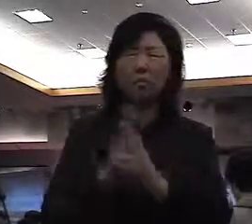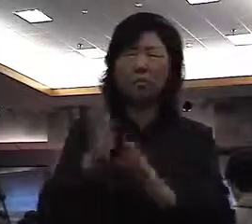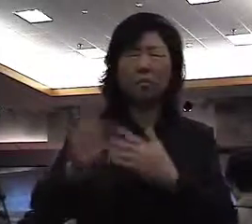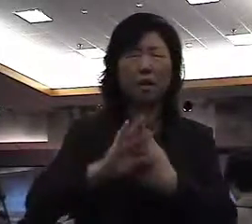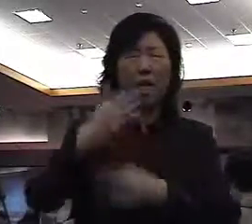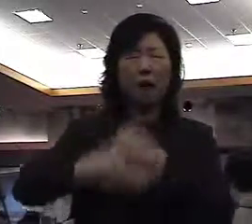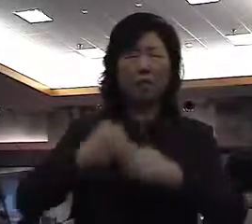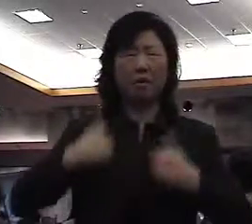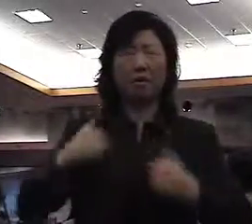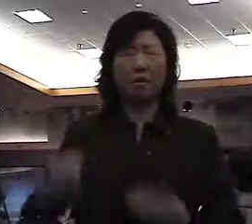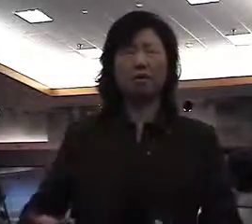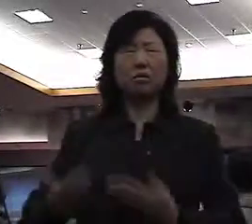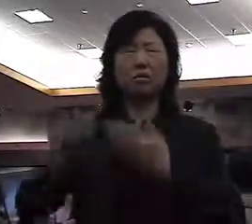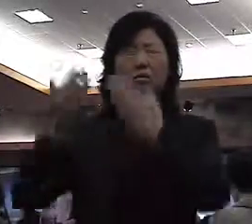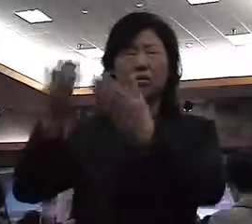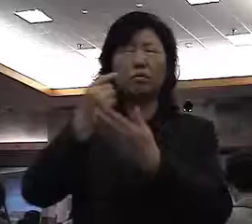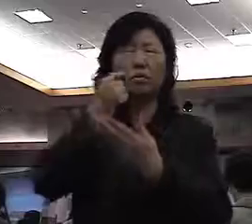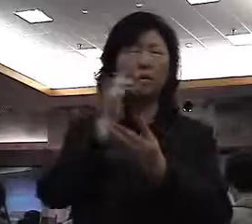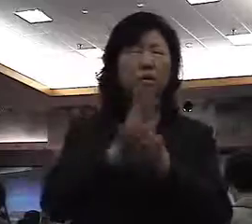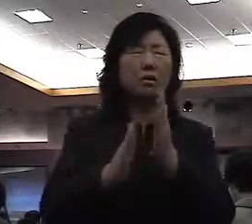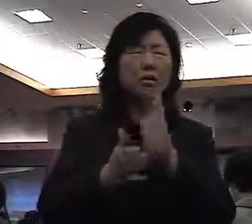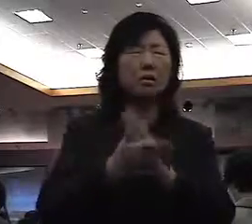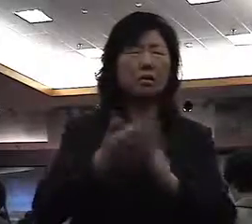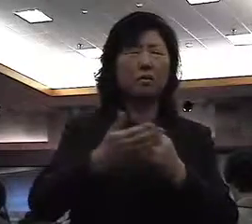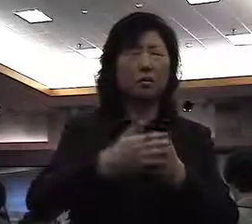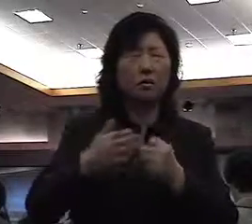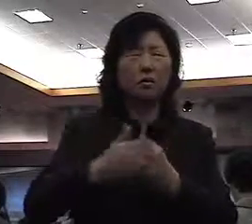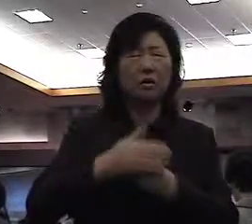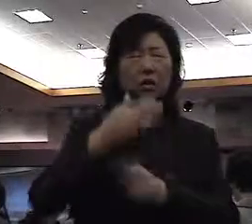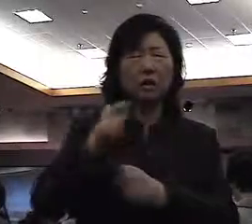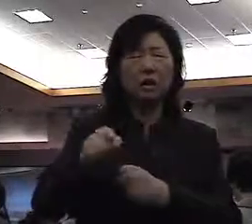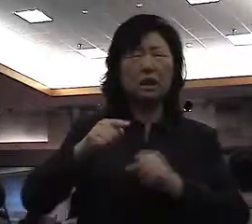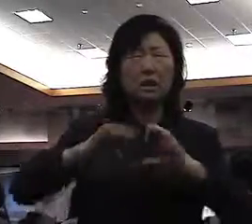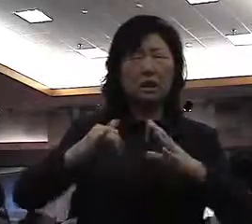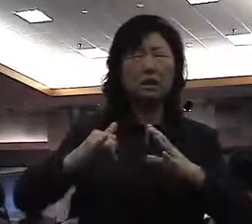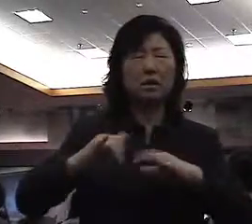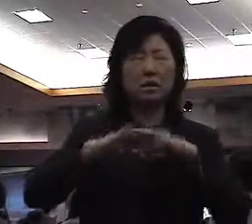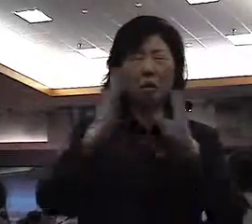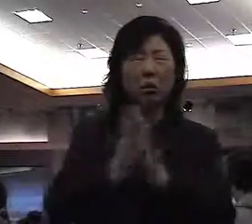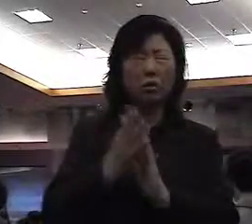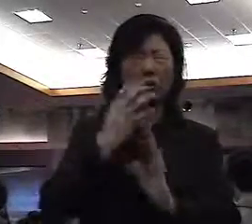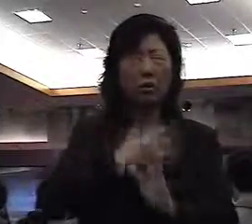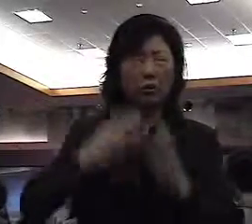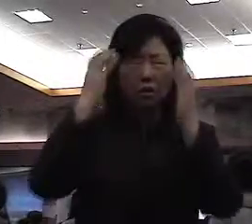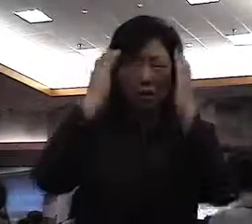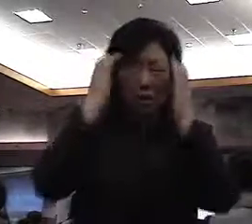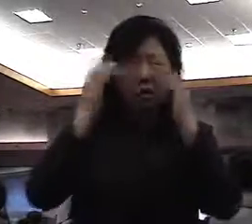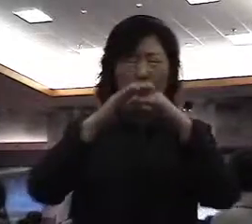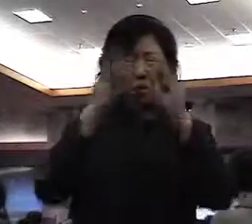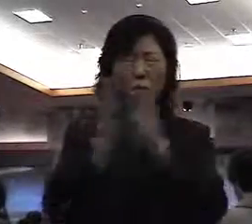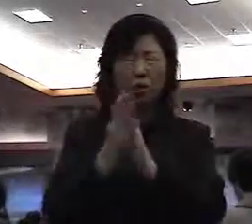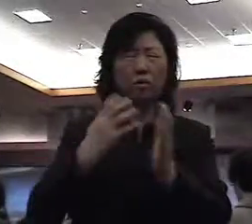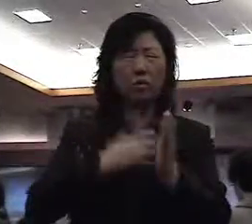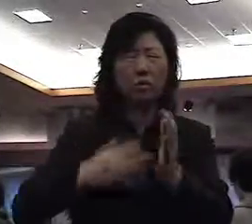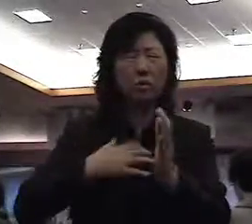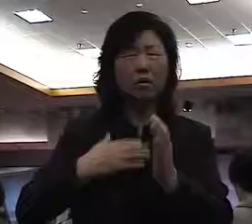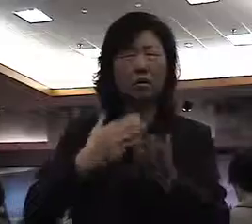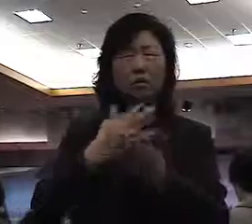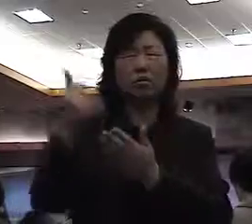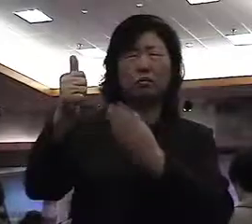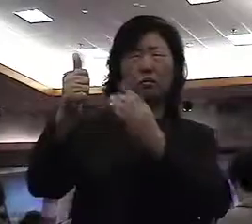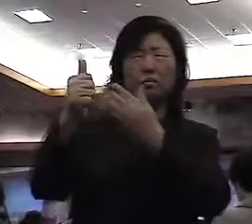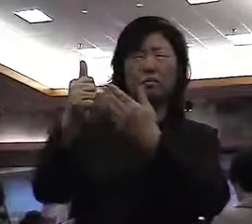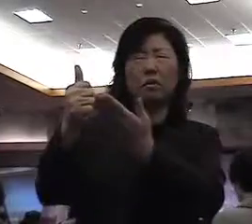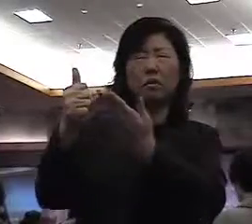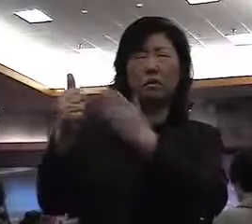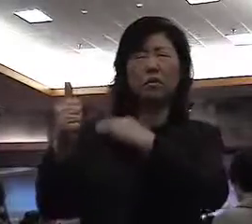없다고 하셨사오니 이 세상에 근심, 걱정, 염려를 다 주께 맡길 수 있는 믿음을 더하여